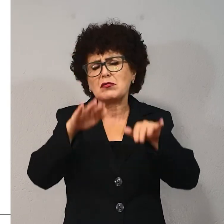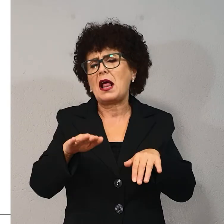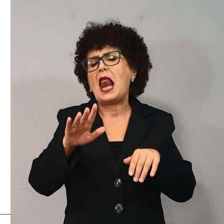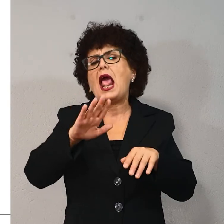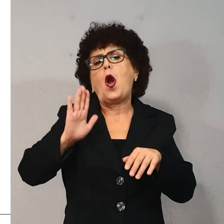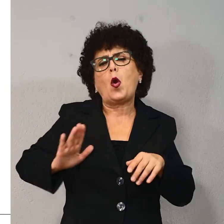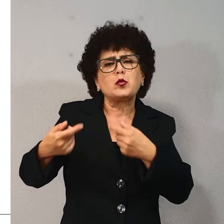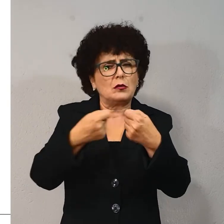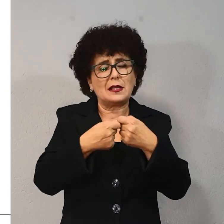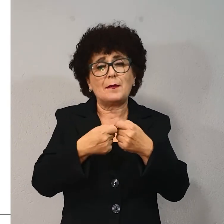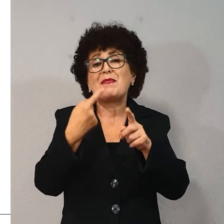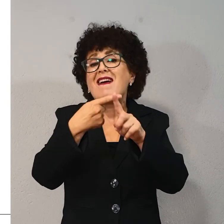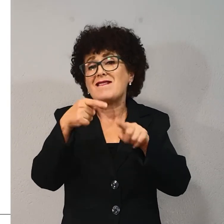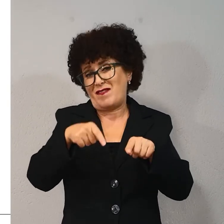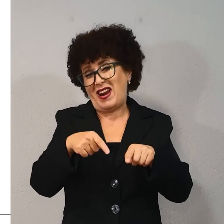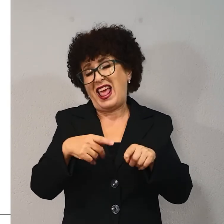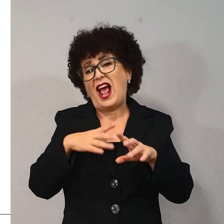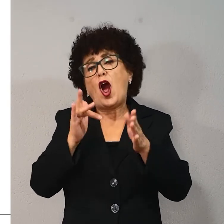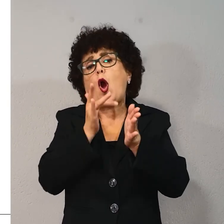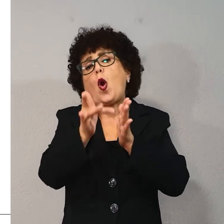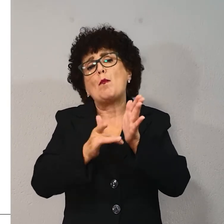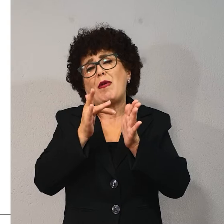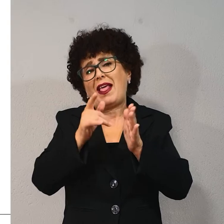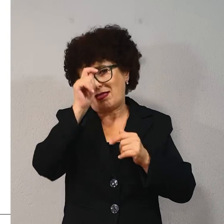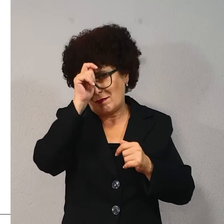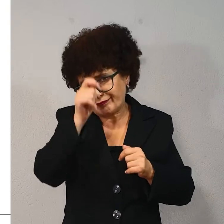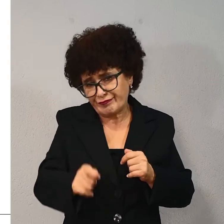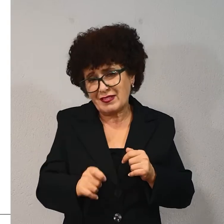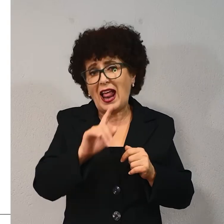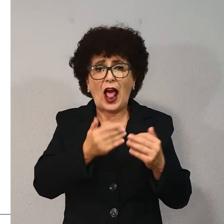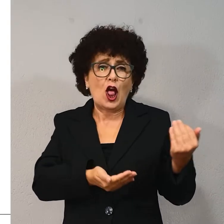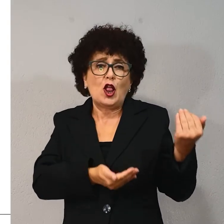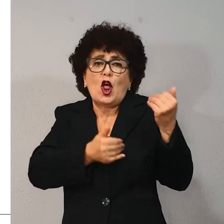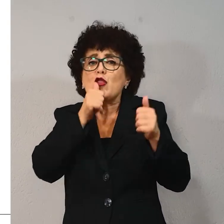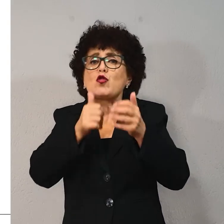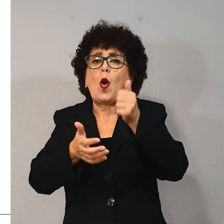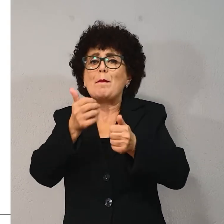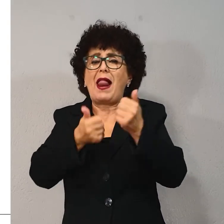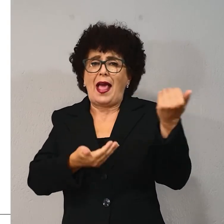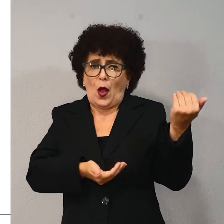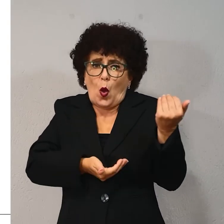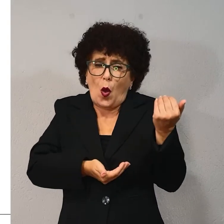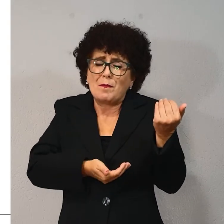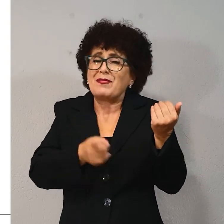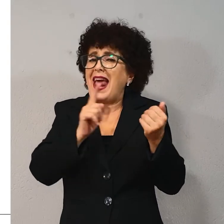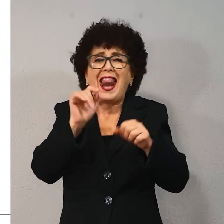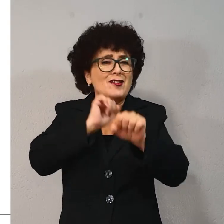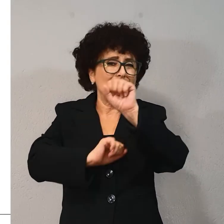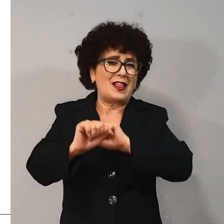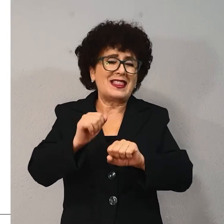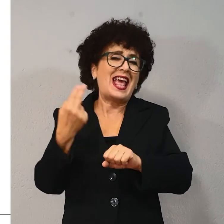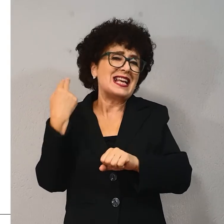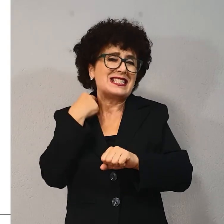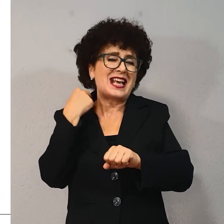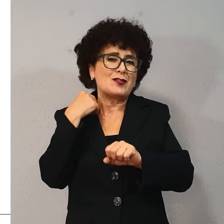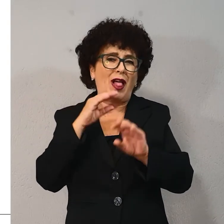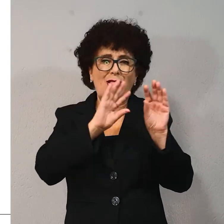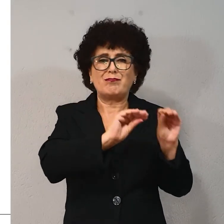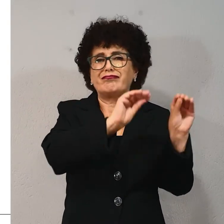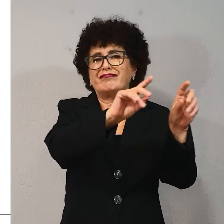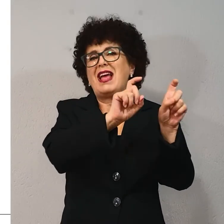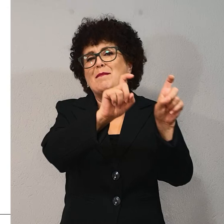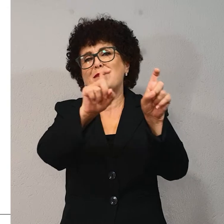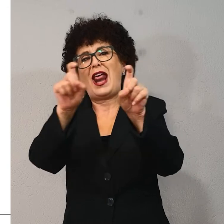Недостатоци. Бара комплетна посветеност на доење. Не штити од сексуално преносливи